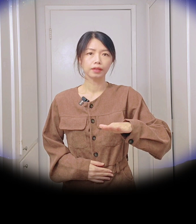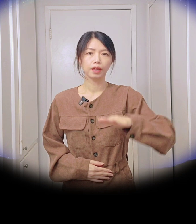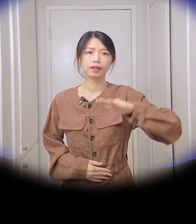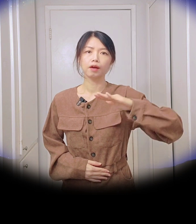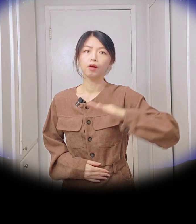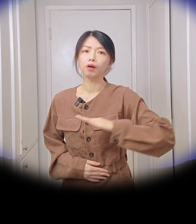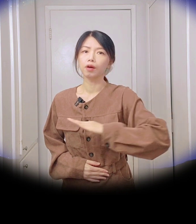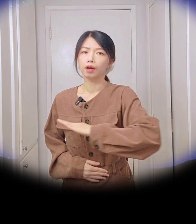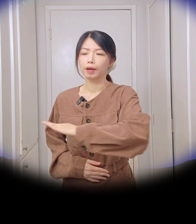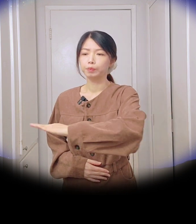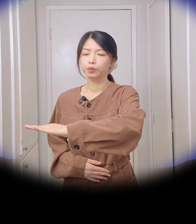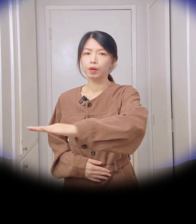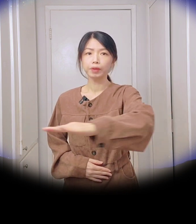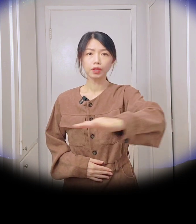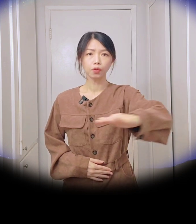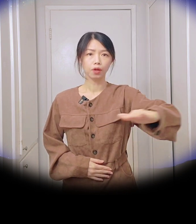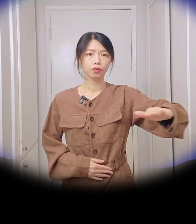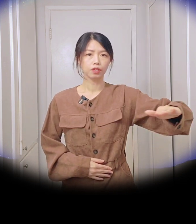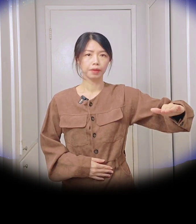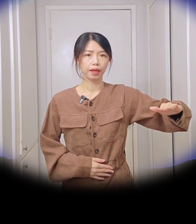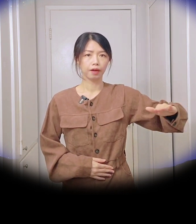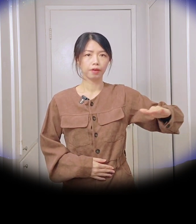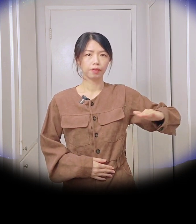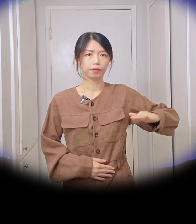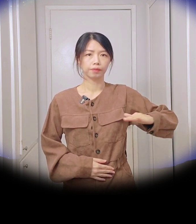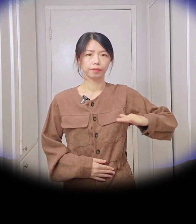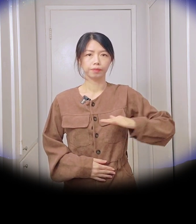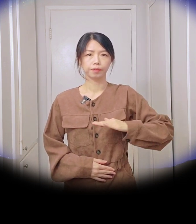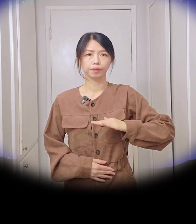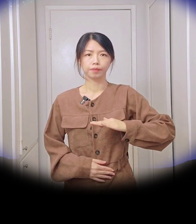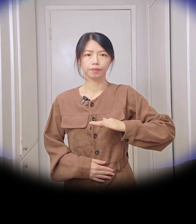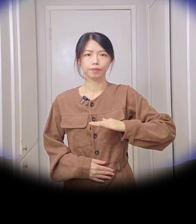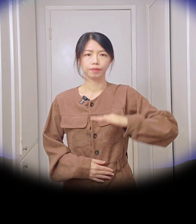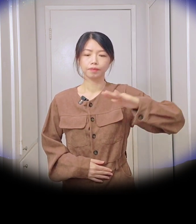한 이 상태에서 앞으로 한 바퀴 돌려주시면 돼요.